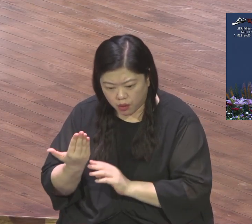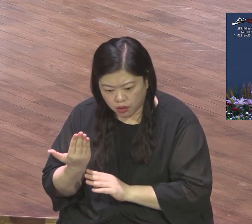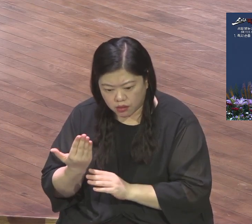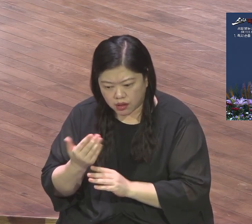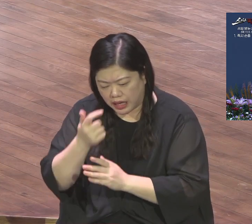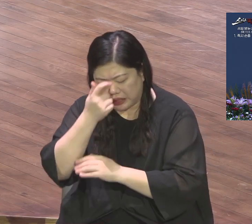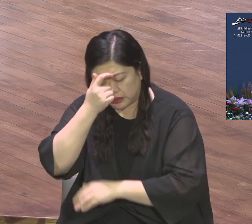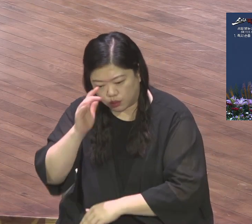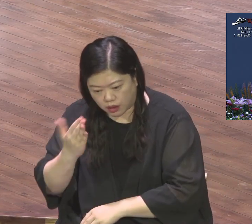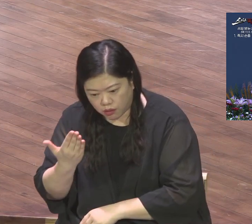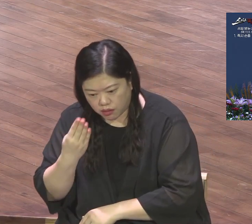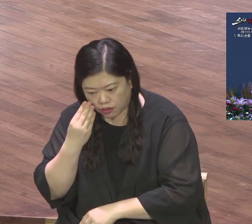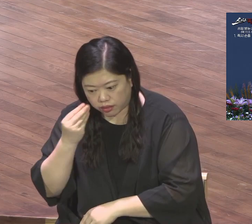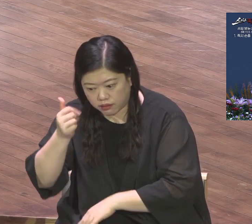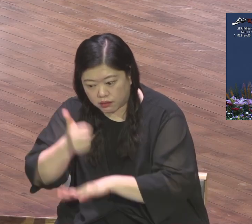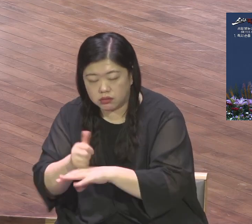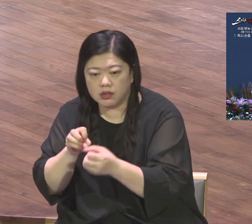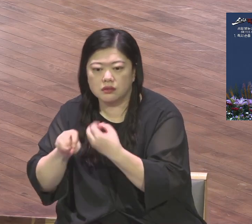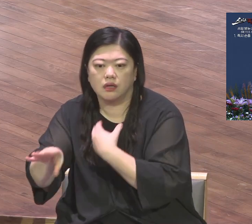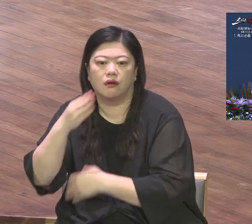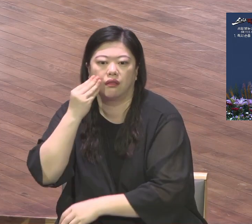응답받아요. 그게 제